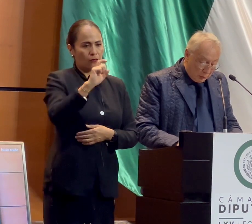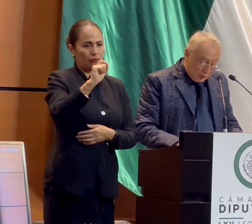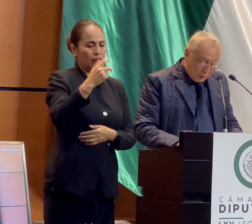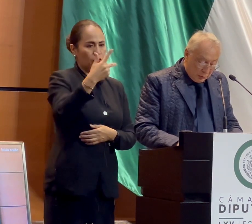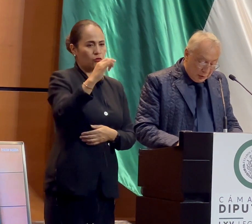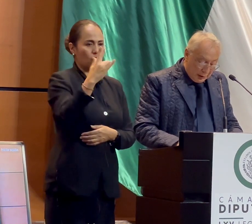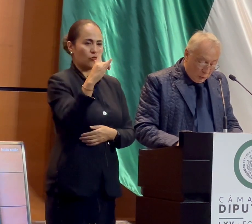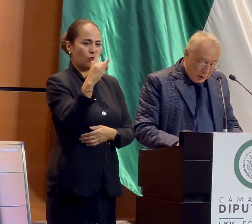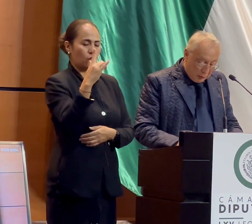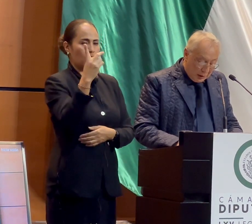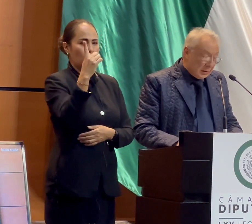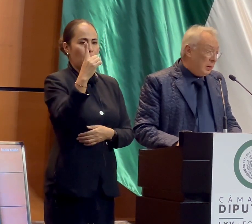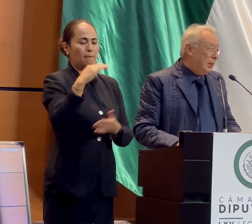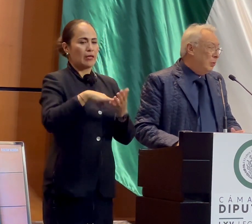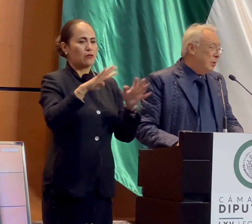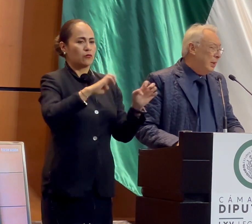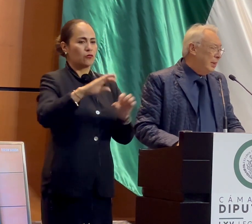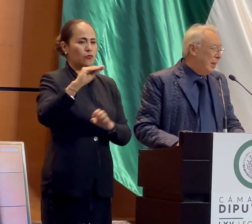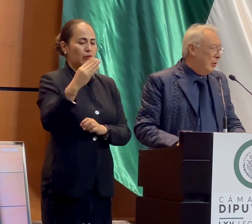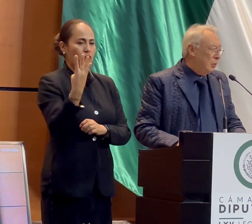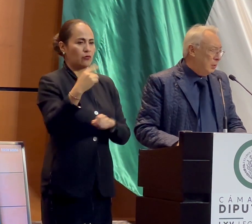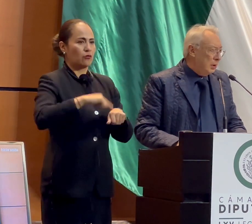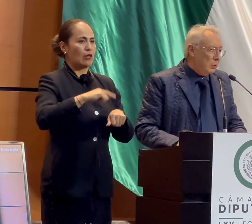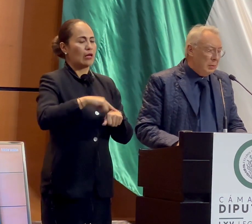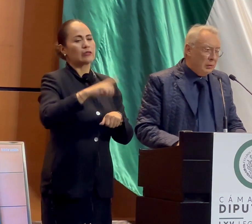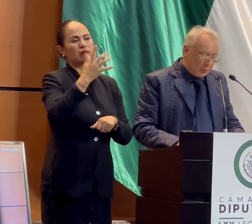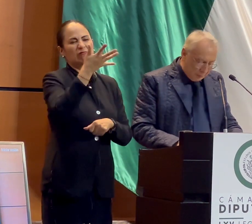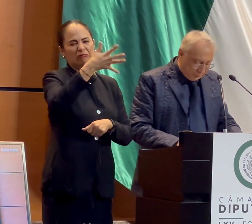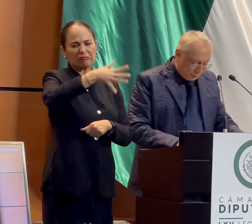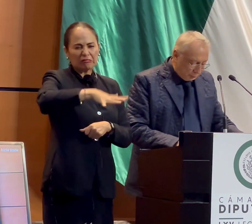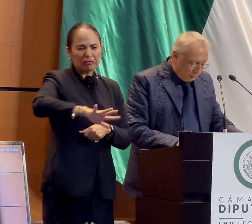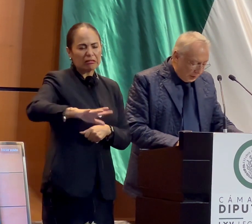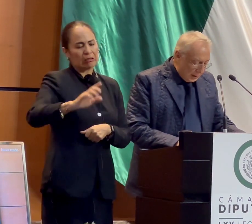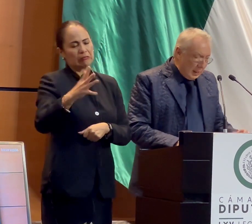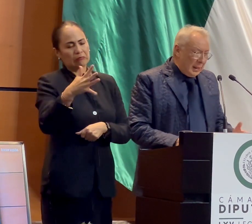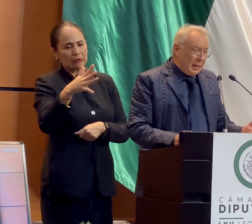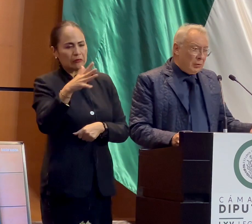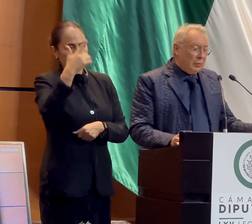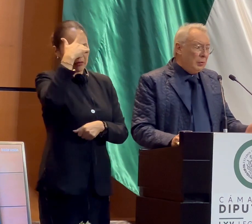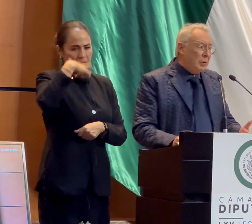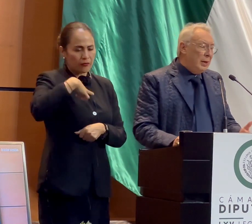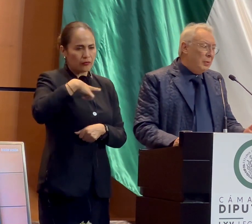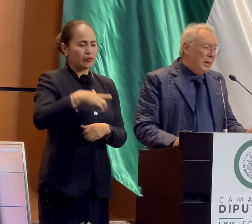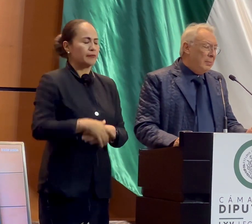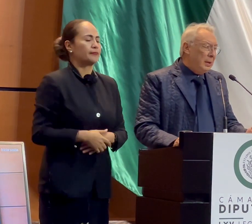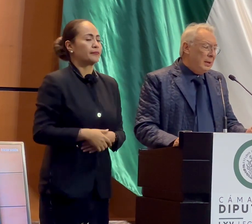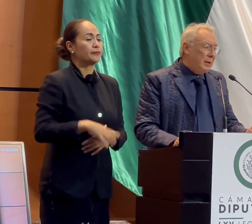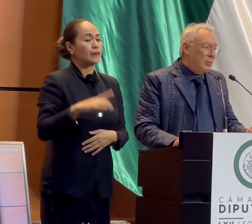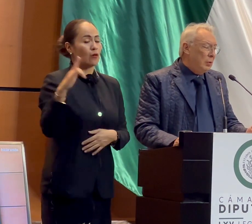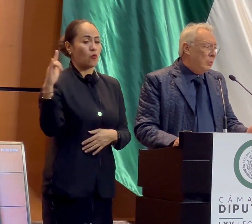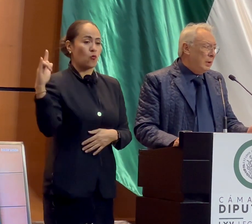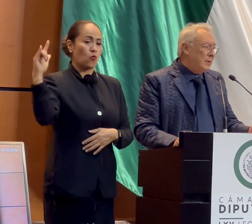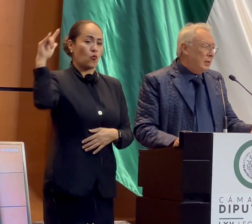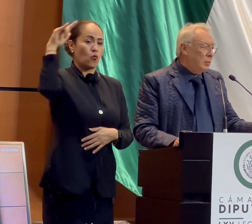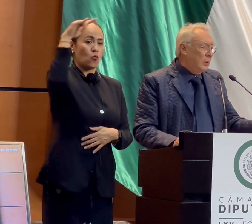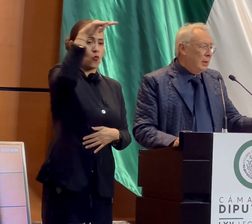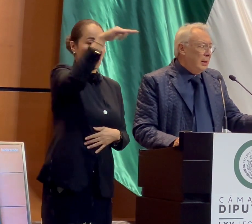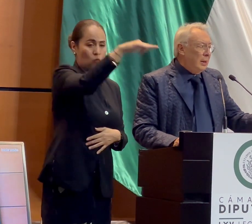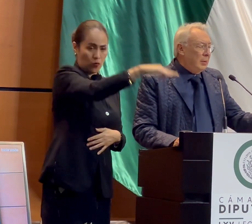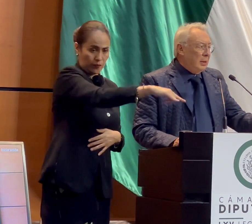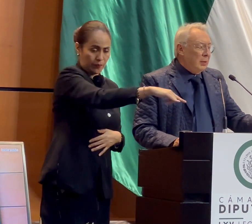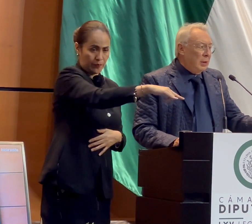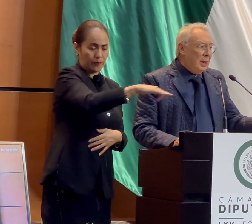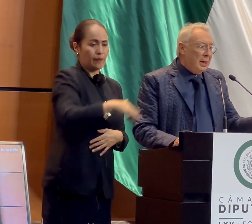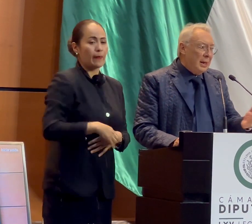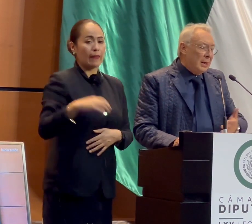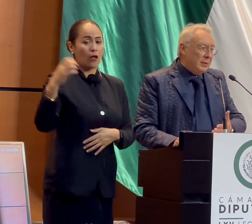de julio de 1994, a las 22:30 de la noche más o menos, en donde una aeronave de vuelo doméstico